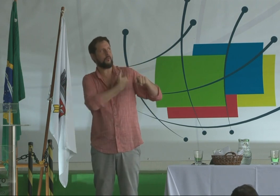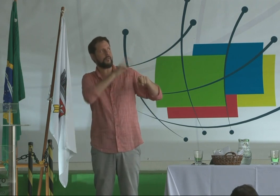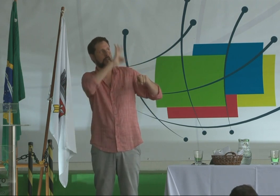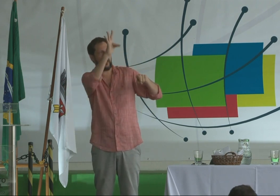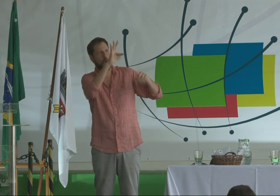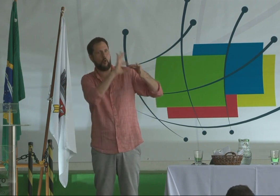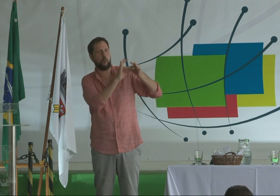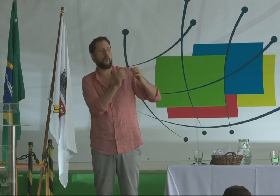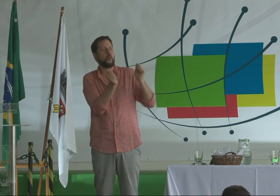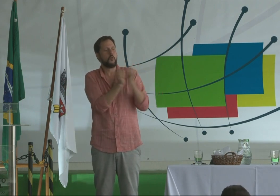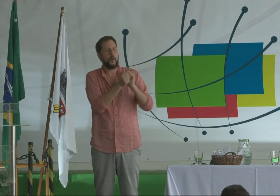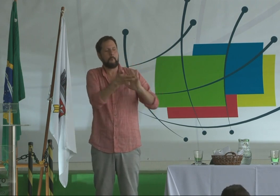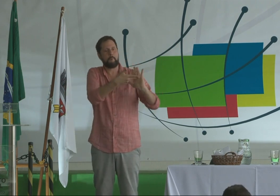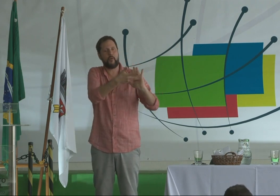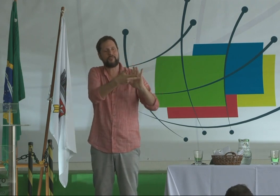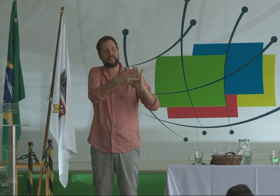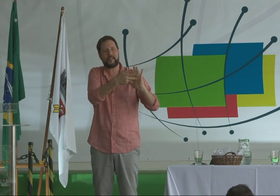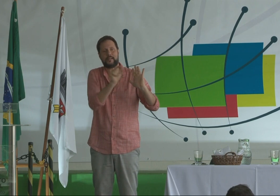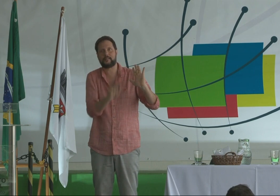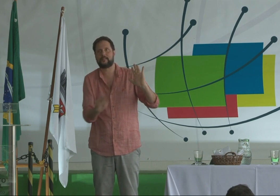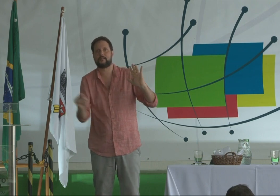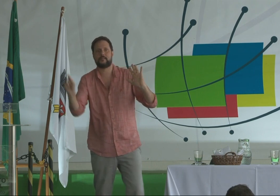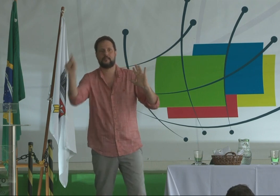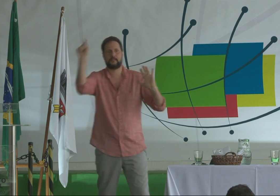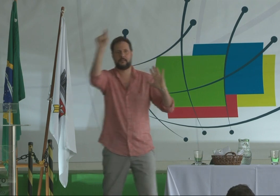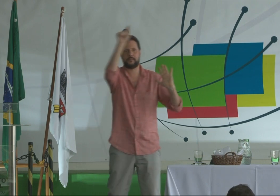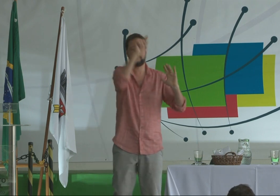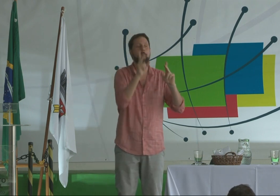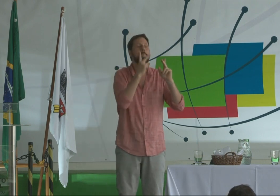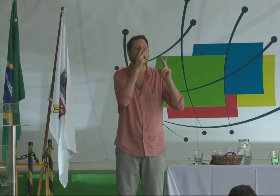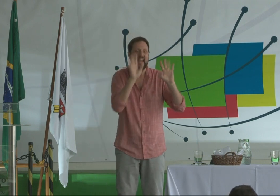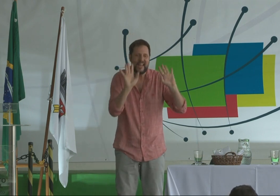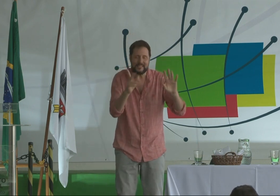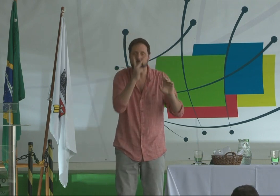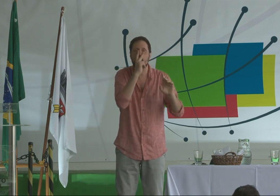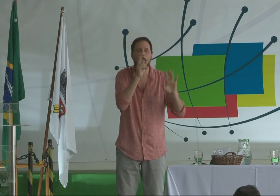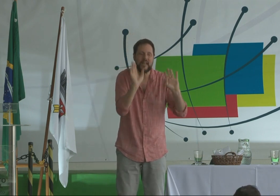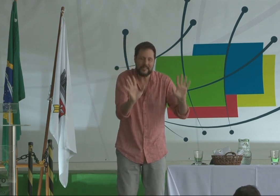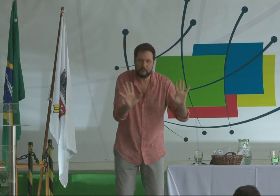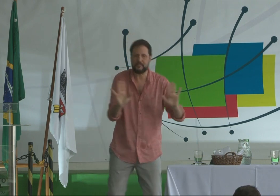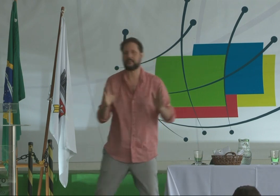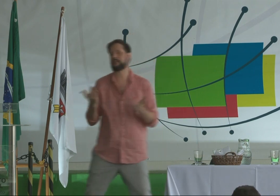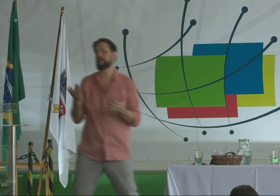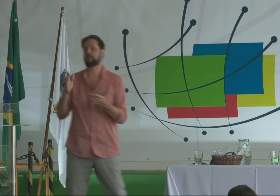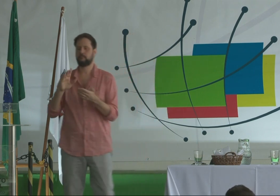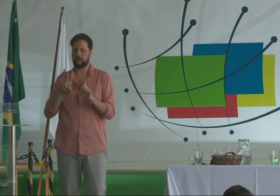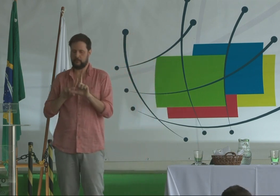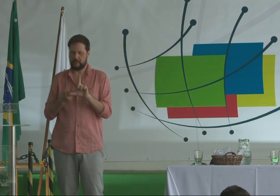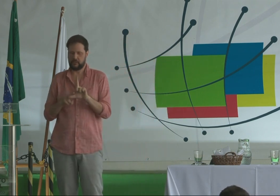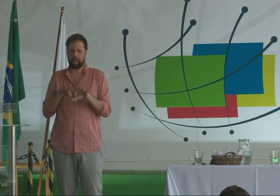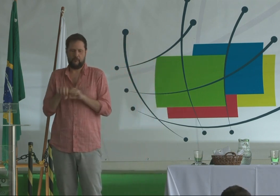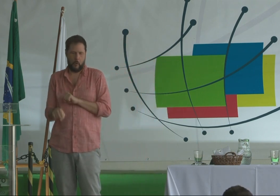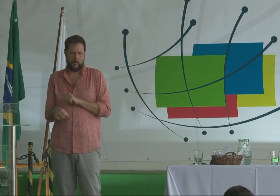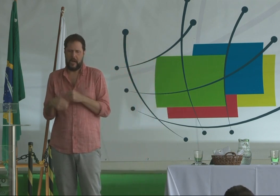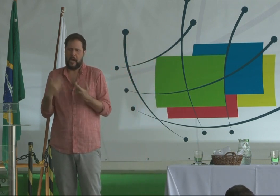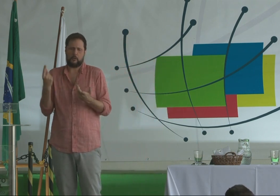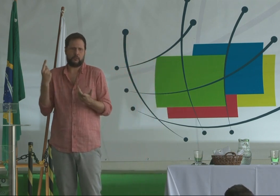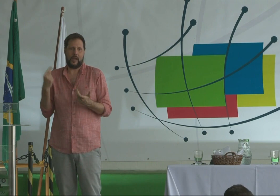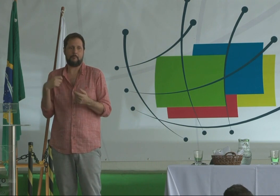parceria com governo federal, ela está discutindo uma consciência para atuar em nível nacional. Parece alguma coisa, pareceu com o